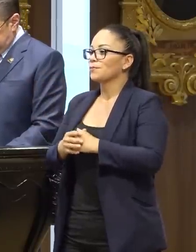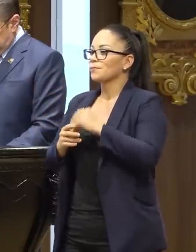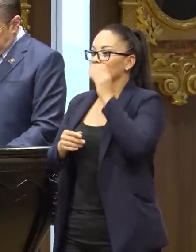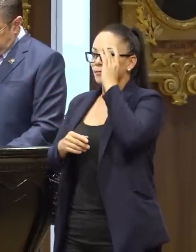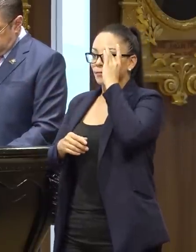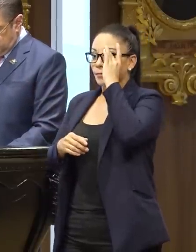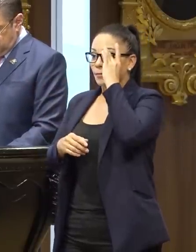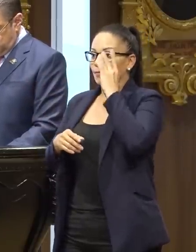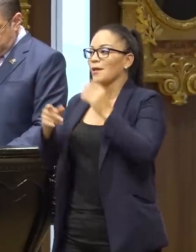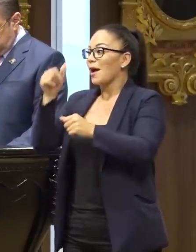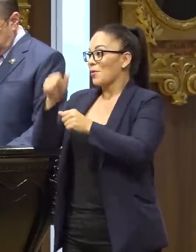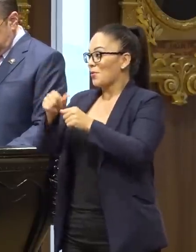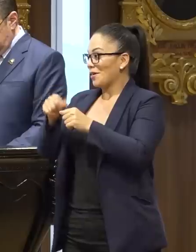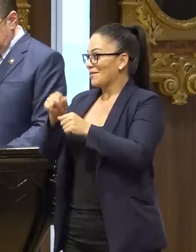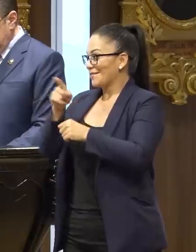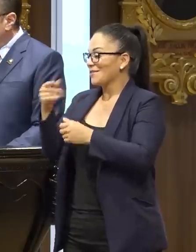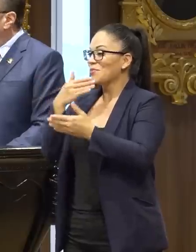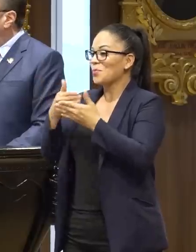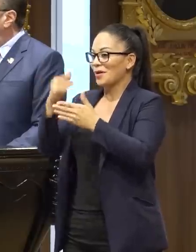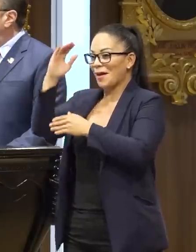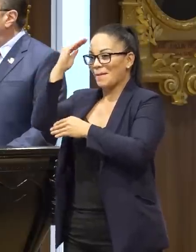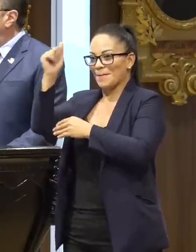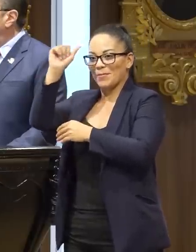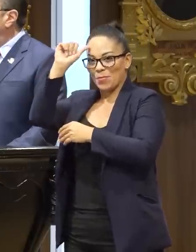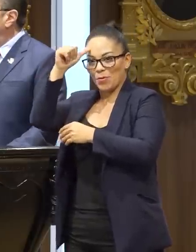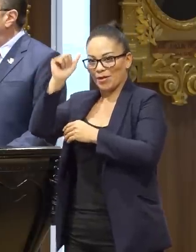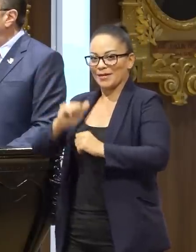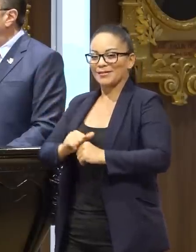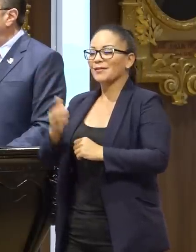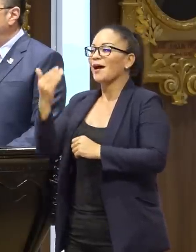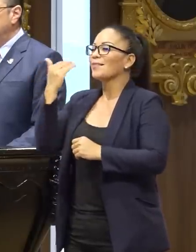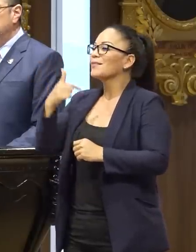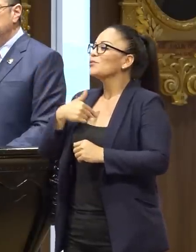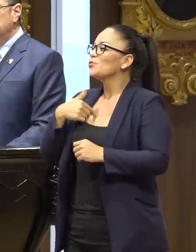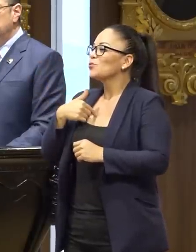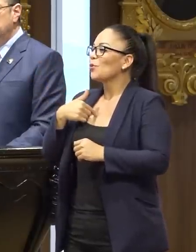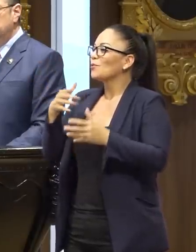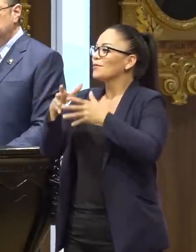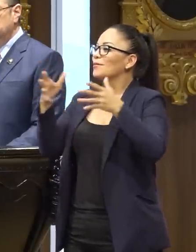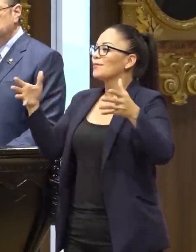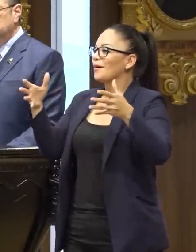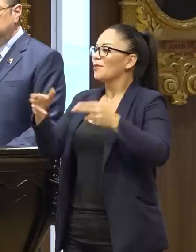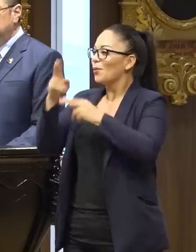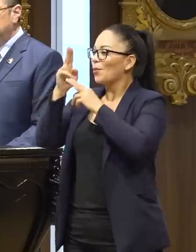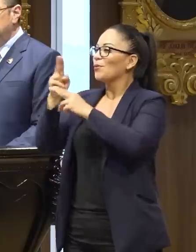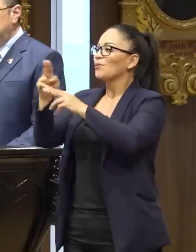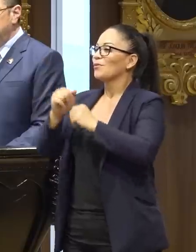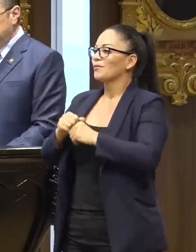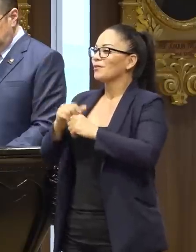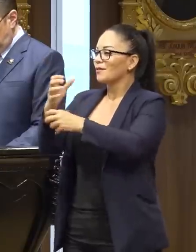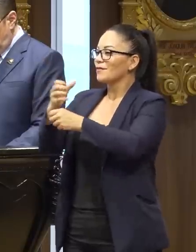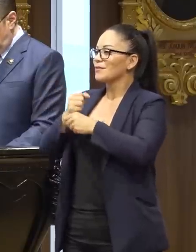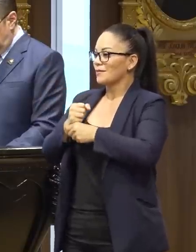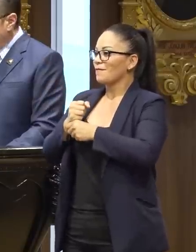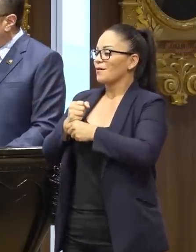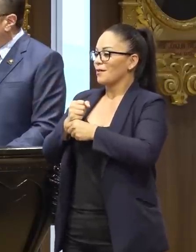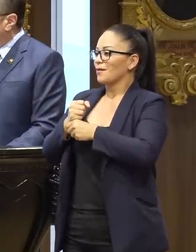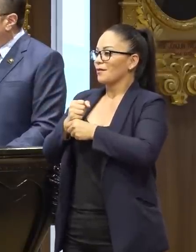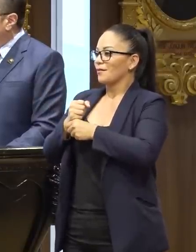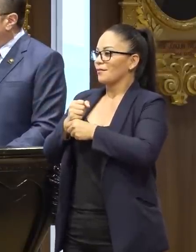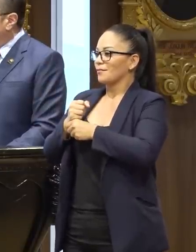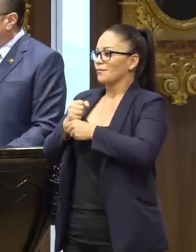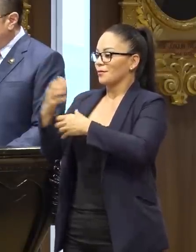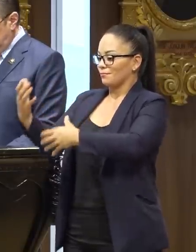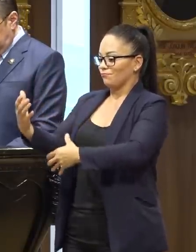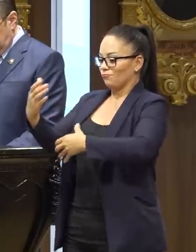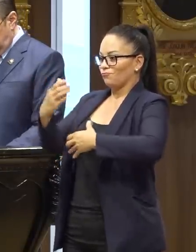Acuérdense, los que tengan buena memoria, que cuando yo tuve el enorme honor de recibir la investidura